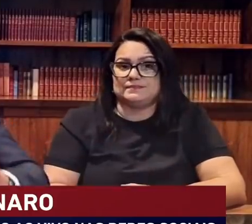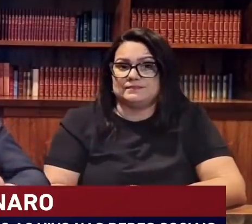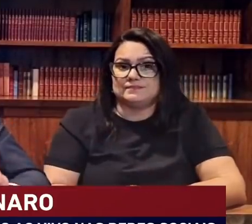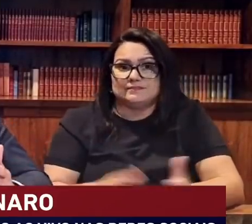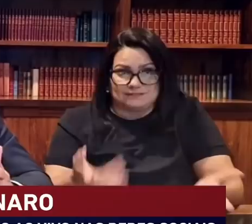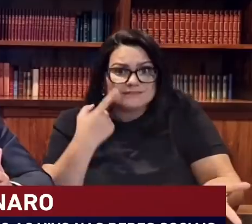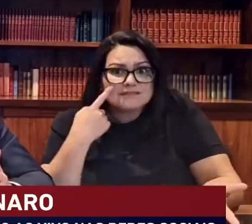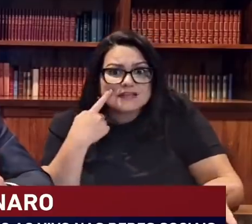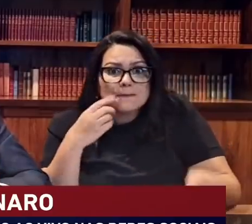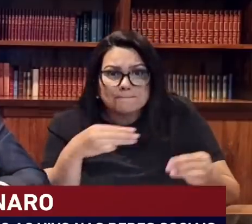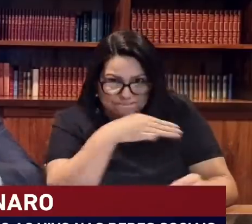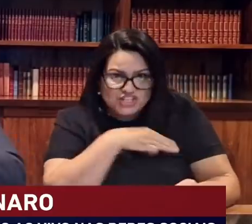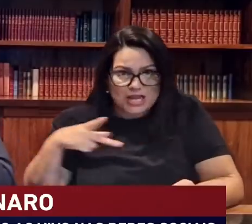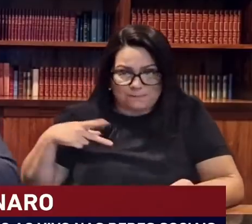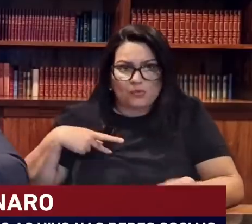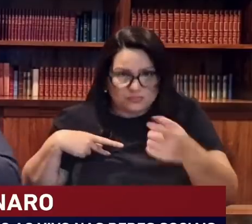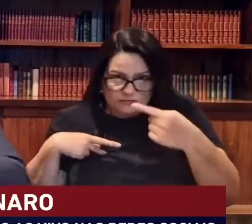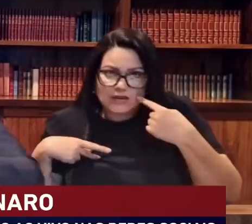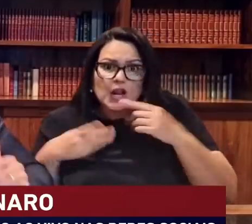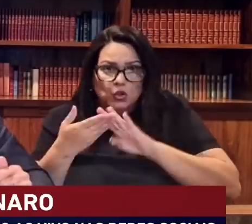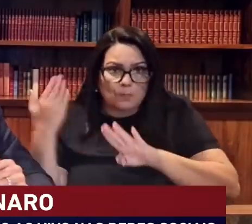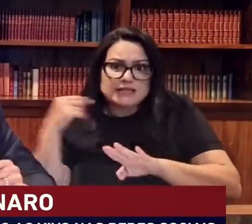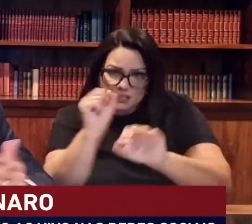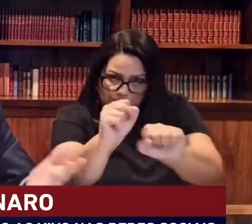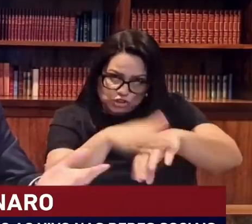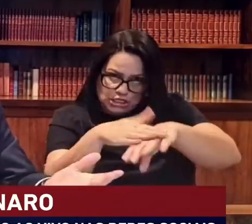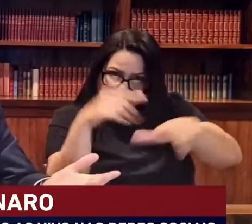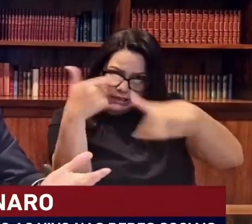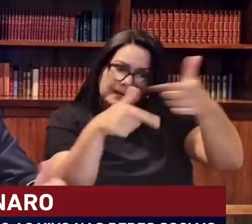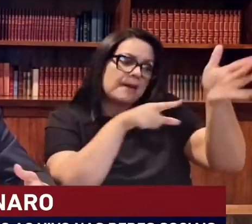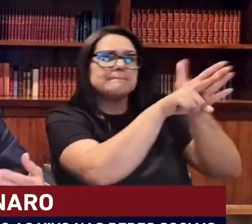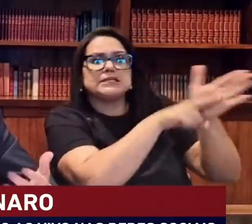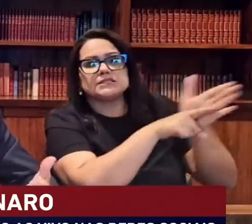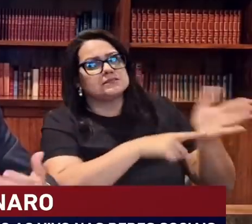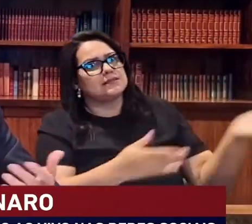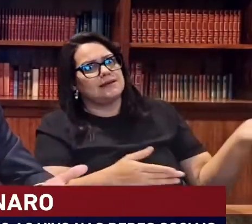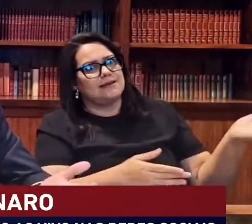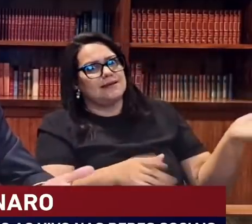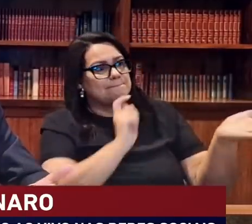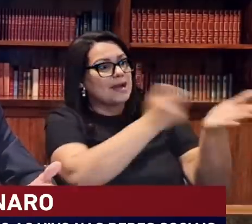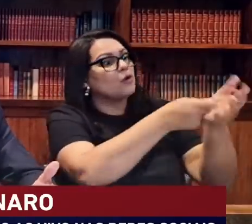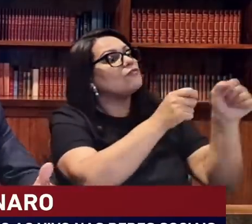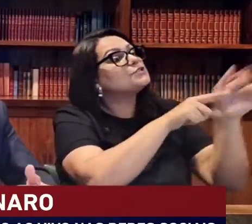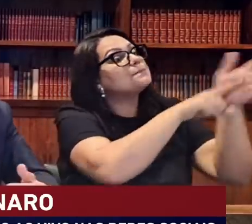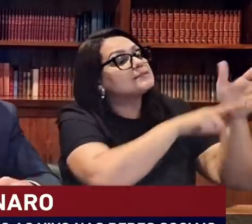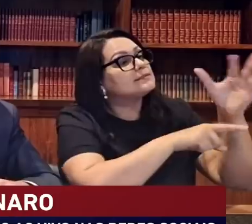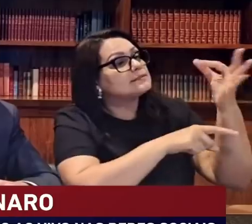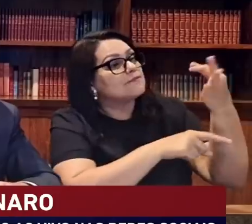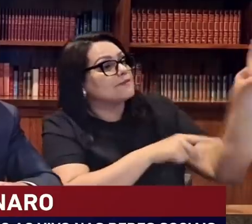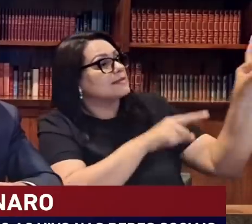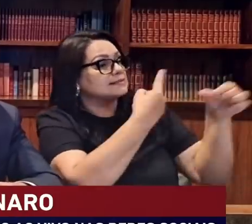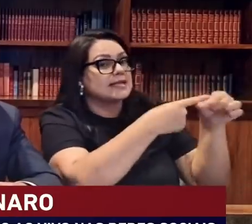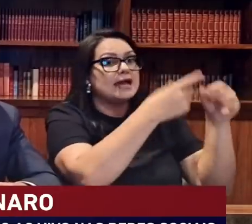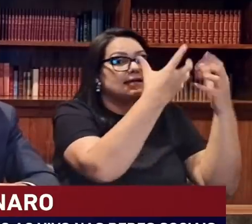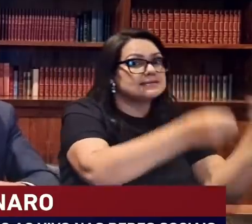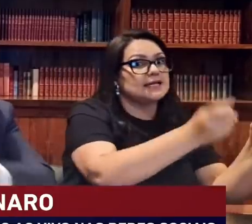Está vendo o Ministério Público? Podia no passado ter trabalhado, né, nessa área, né? Não tem dificuldade. 5 milhões de reais. E assim, se for procurar,